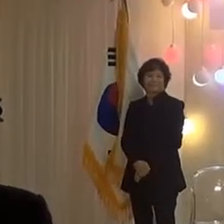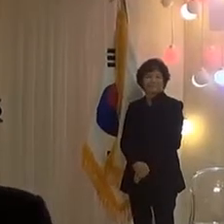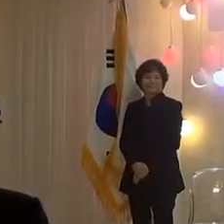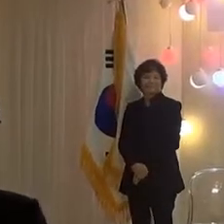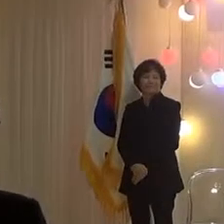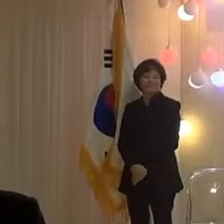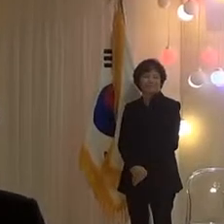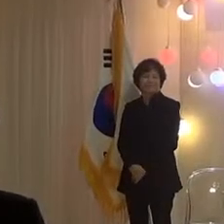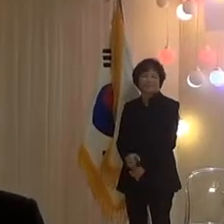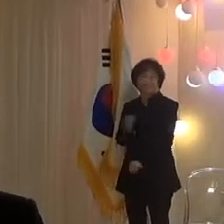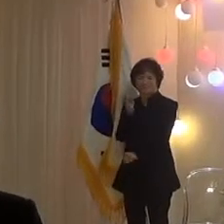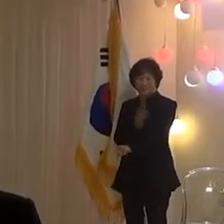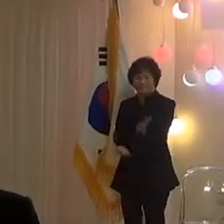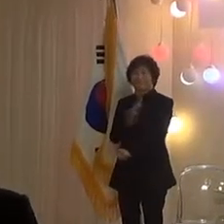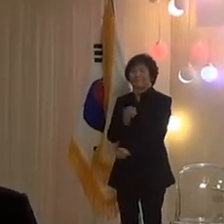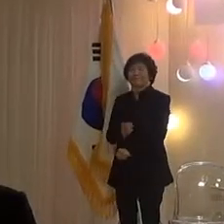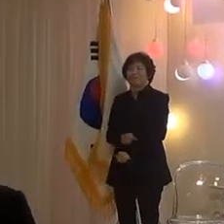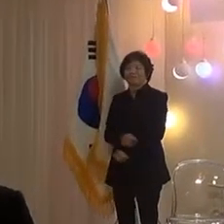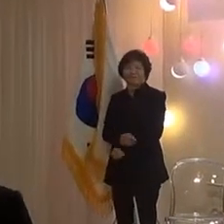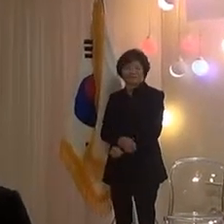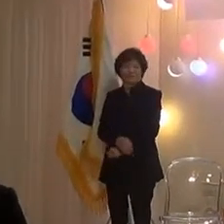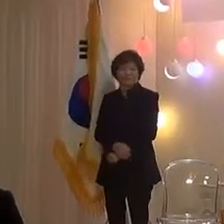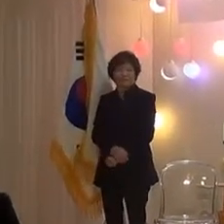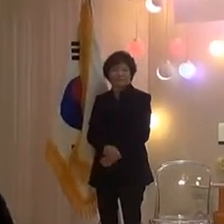감사합니다. 또 간단하게 했는데요.